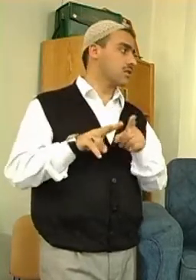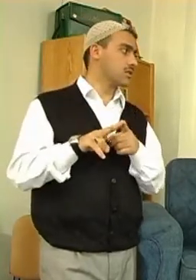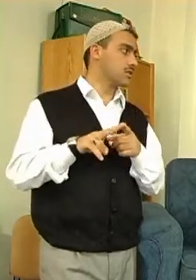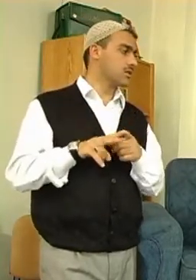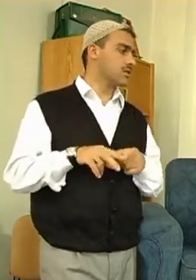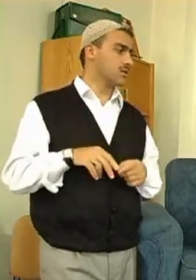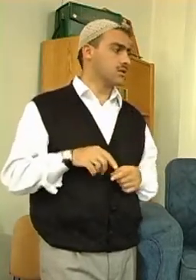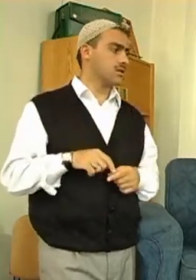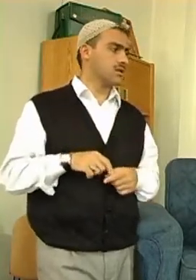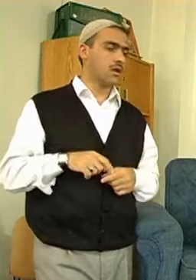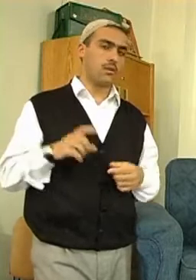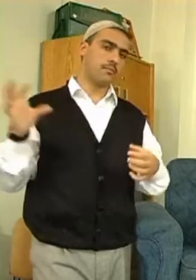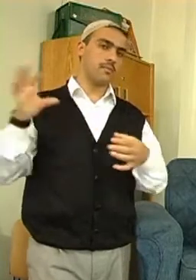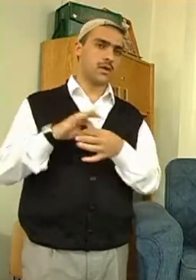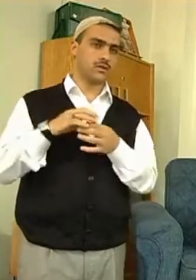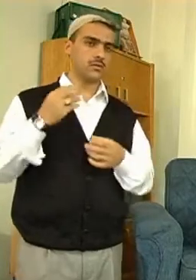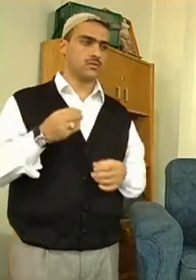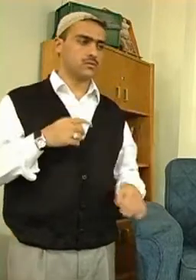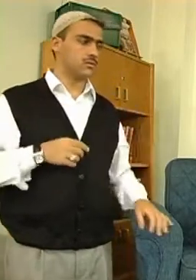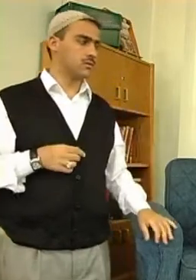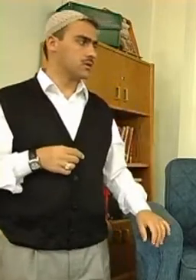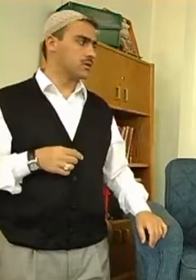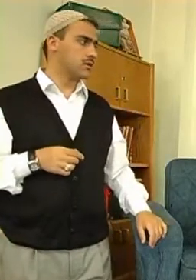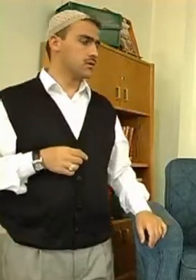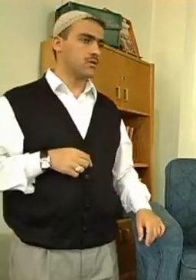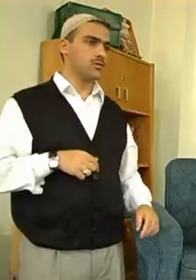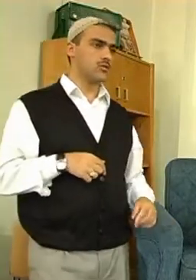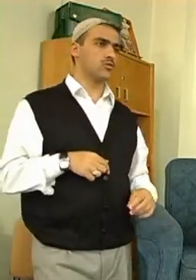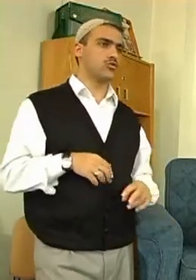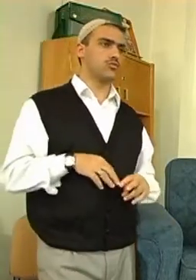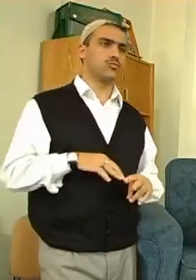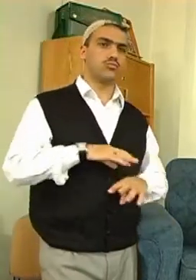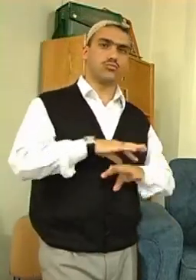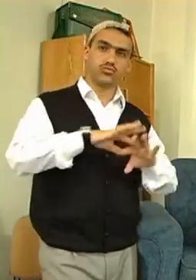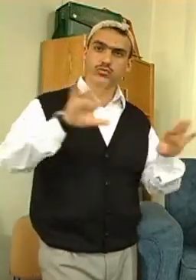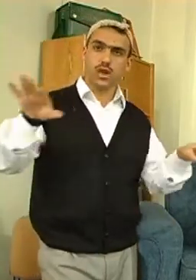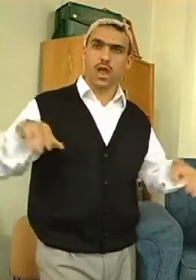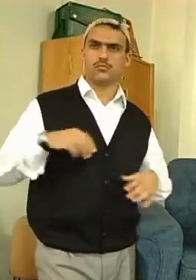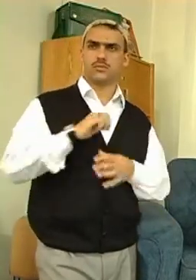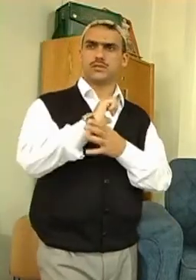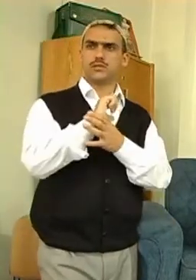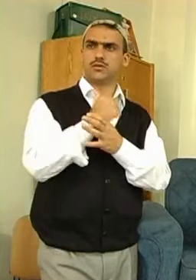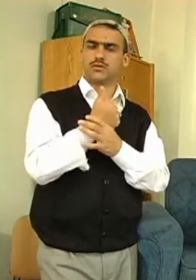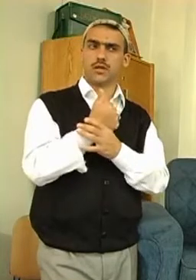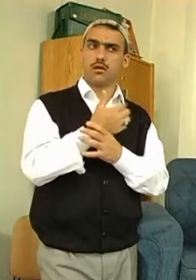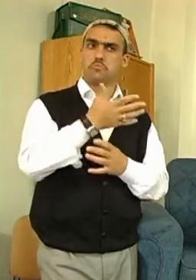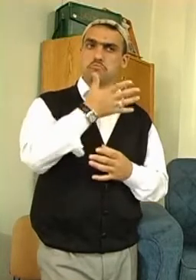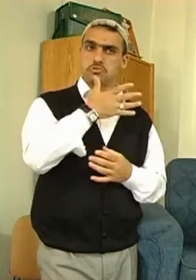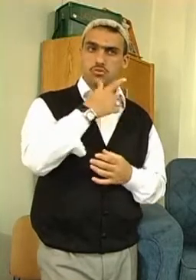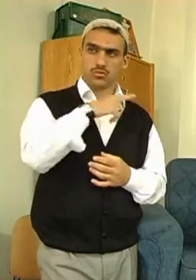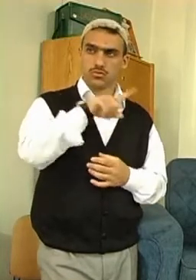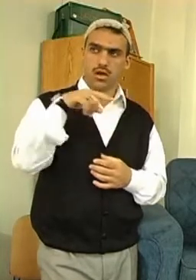burası. İyi çarşıya gelmişiz. Değil mi? Bu antikacılar çarşısıdır burası. Ya. Elhamdülillah.